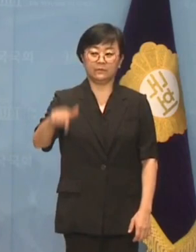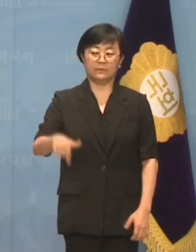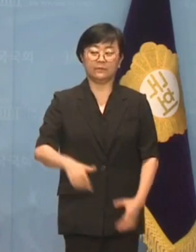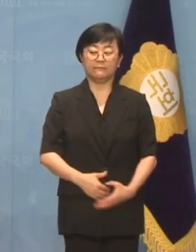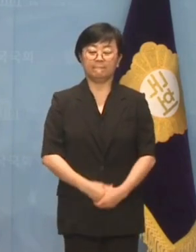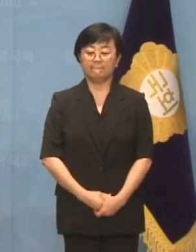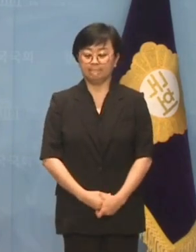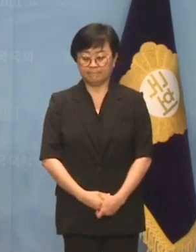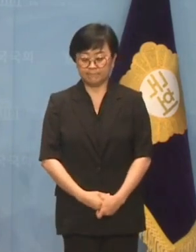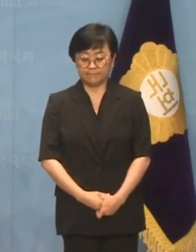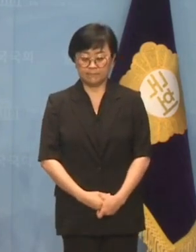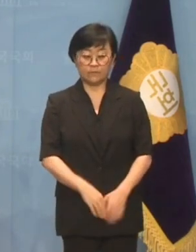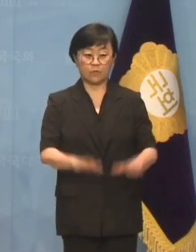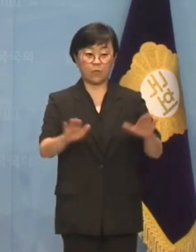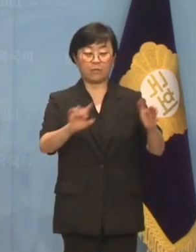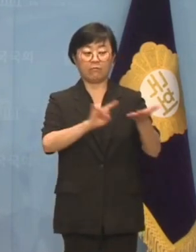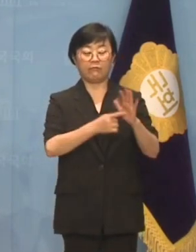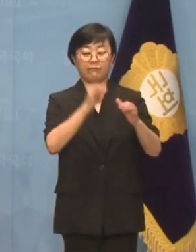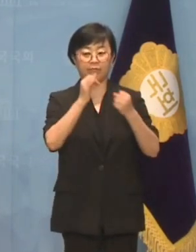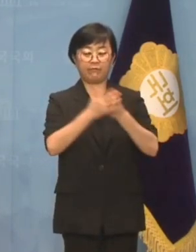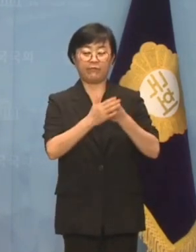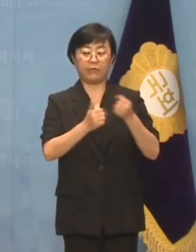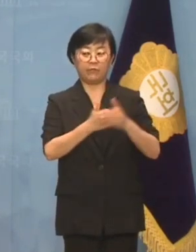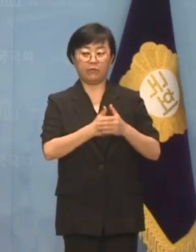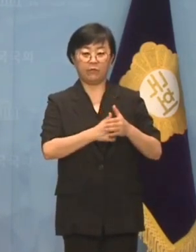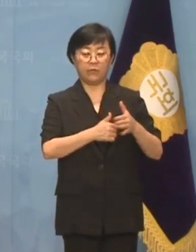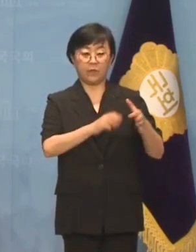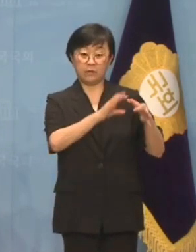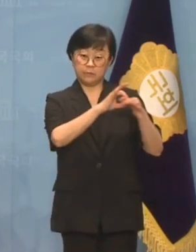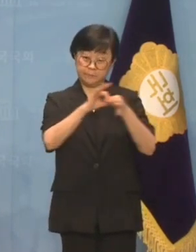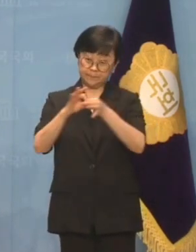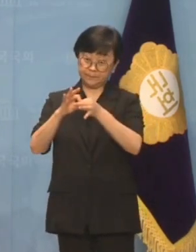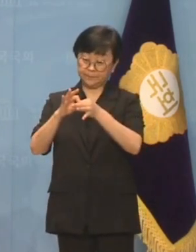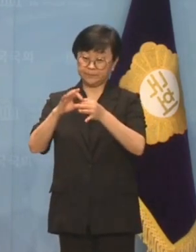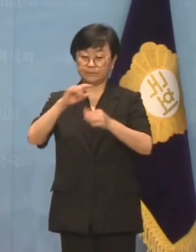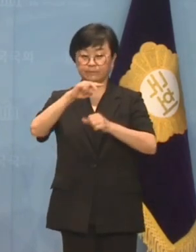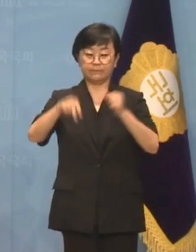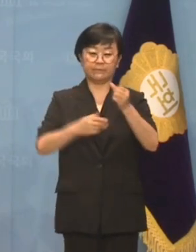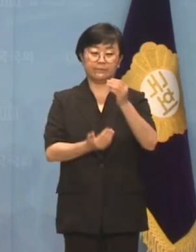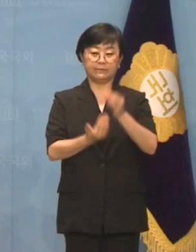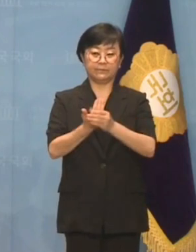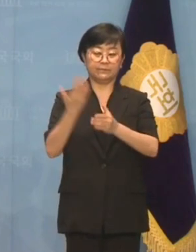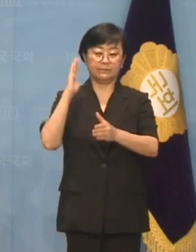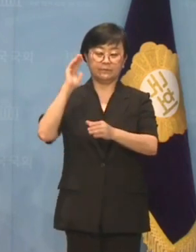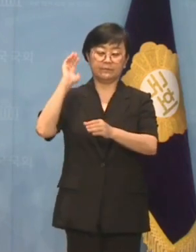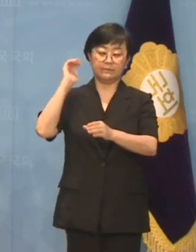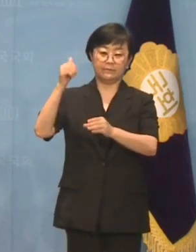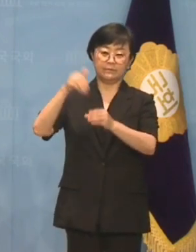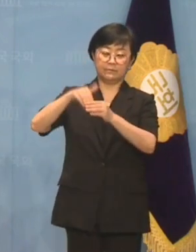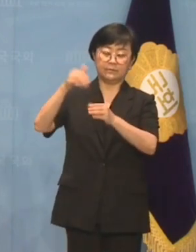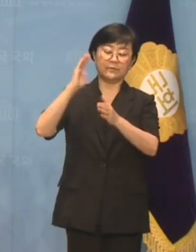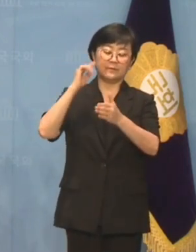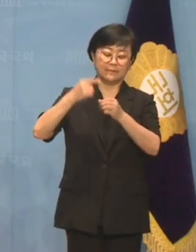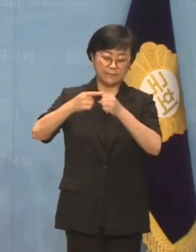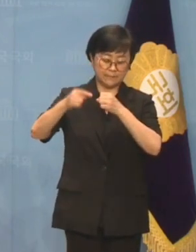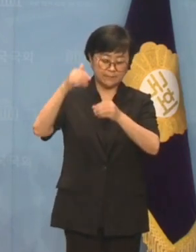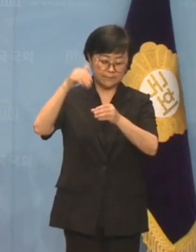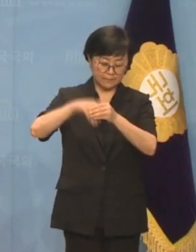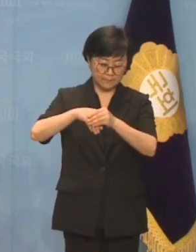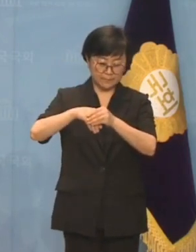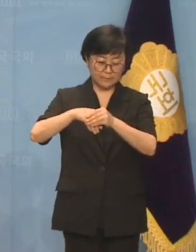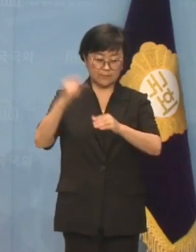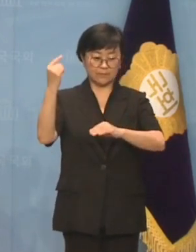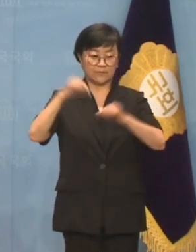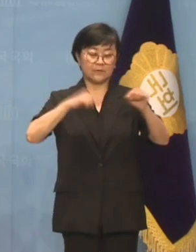부천정의 서영석 국회의원입니다. 이번에 밝혀진 일련의 사태가 다가오는 내년 총선을 염두에 두고